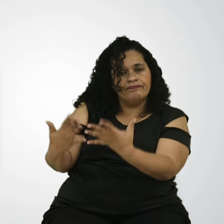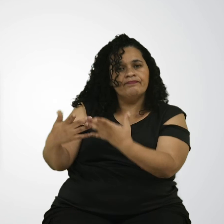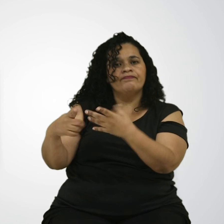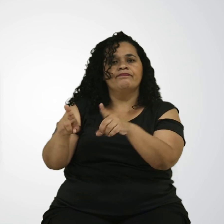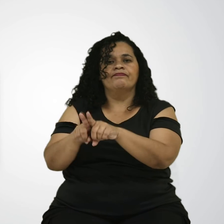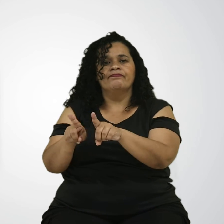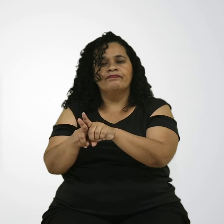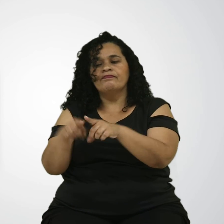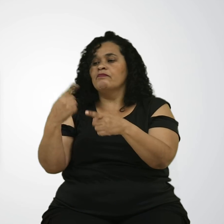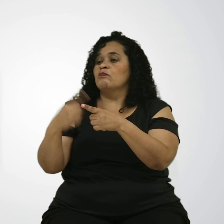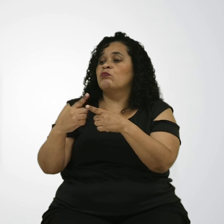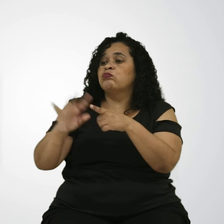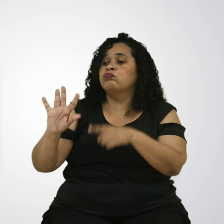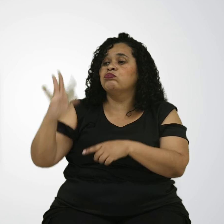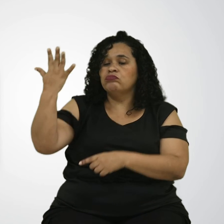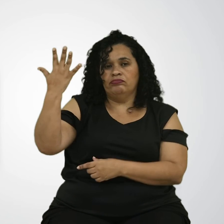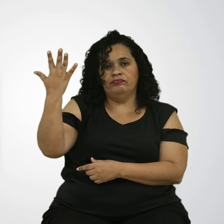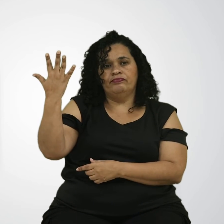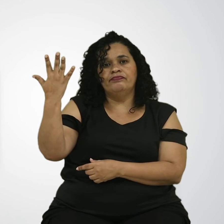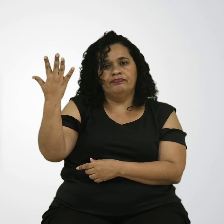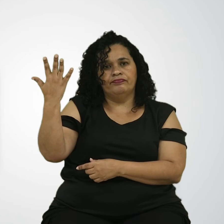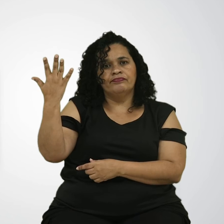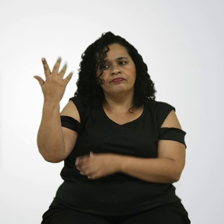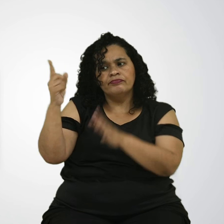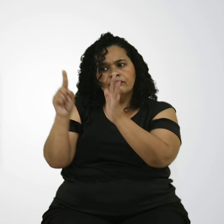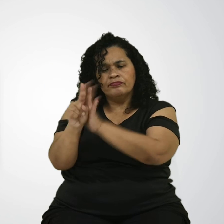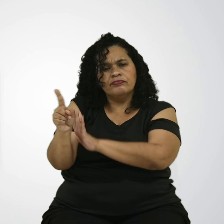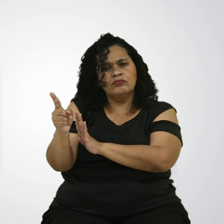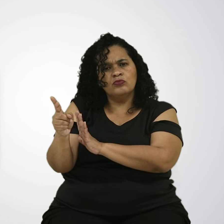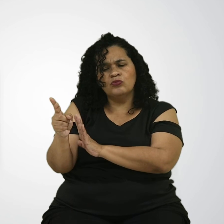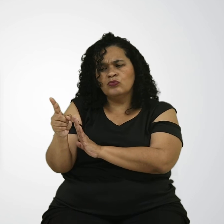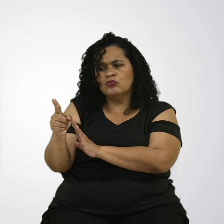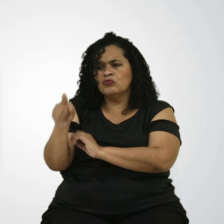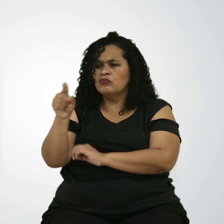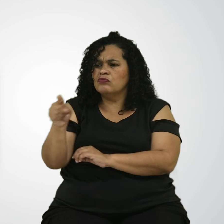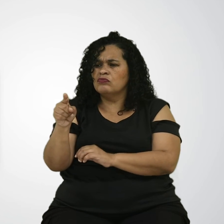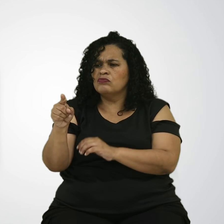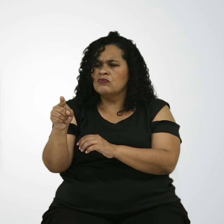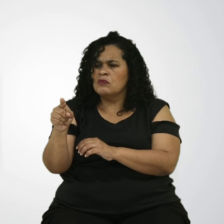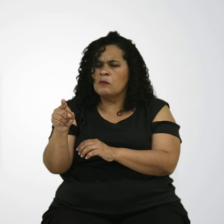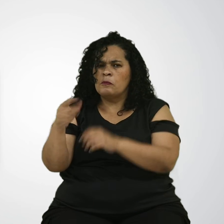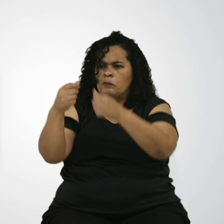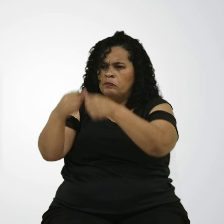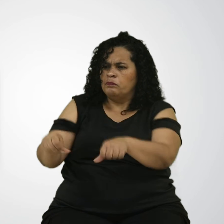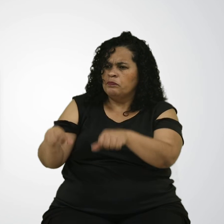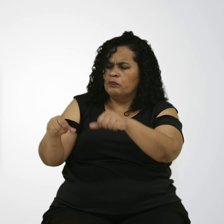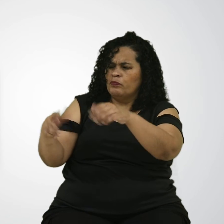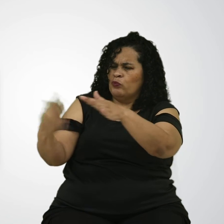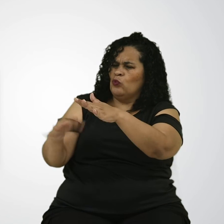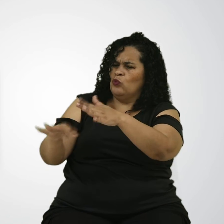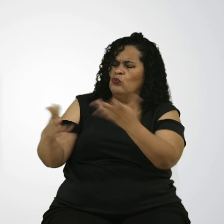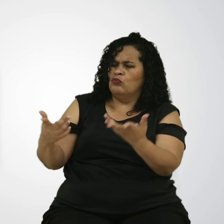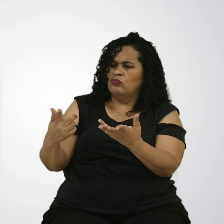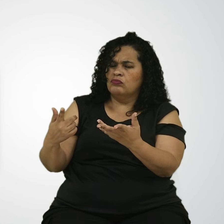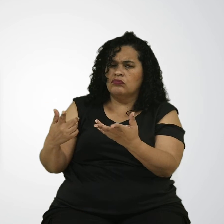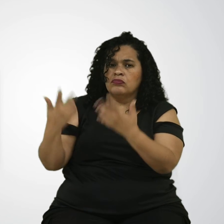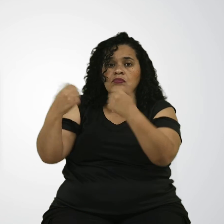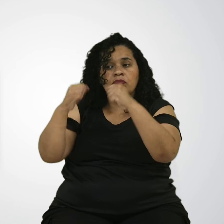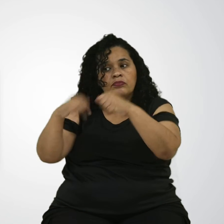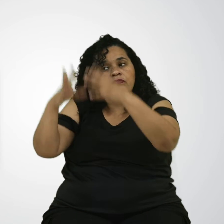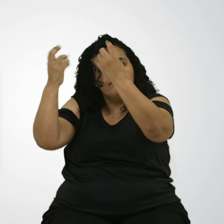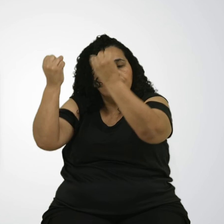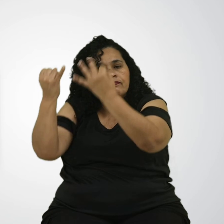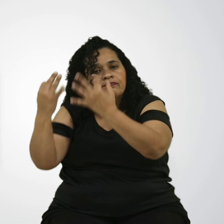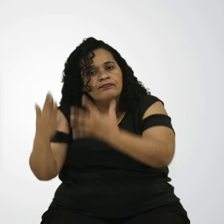que isso está acontecendo. Por que o filho ficou de castigo? Precisa ser explicado. Porque se não